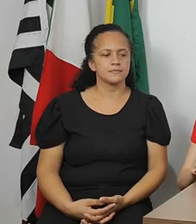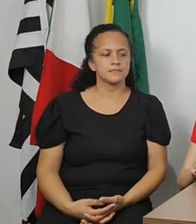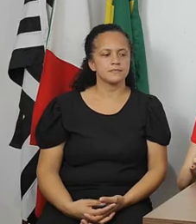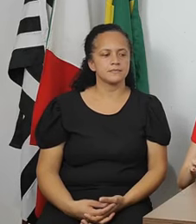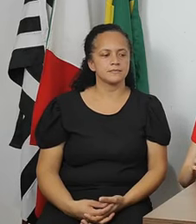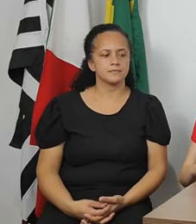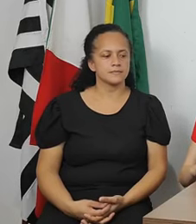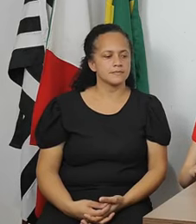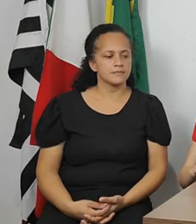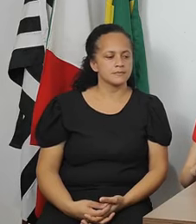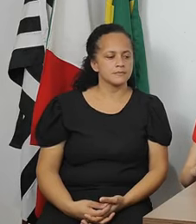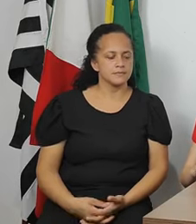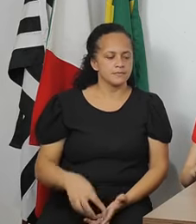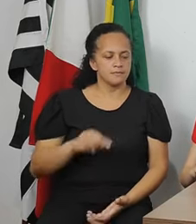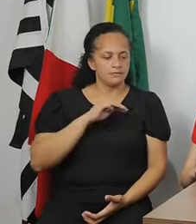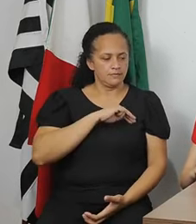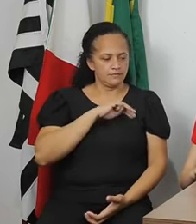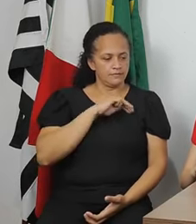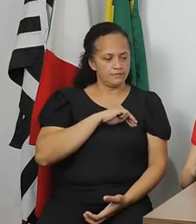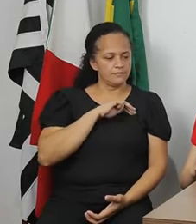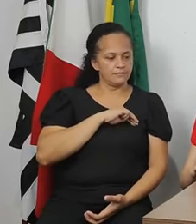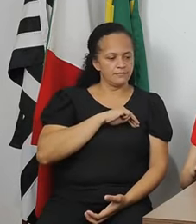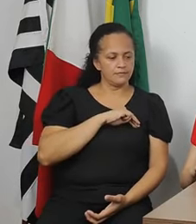Em Mateus 6,16 fala assim.